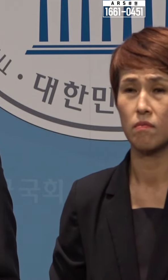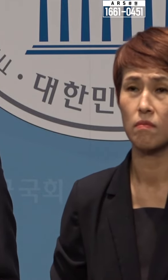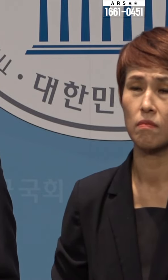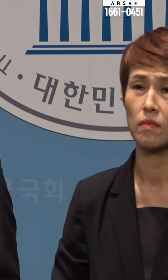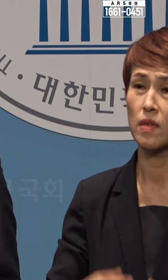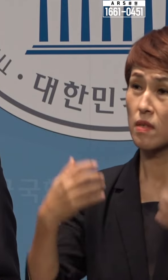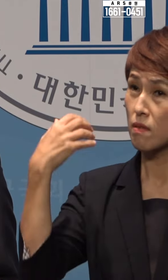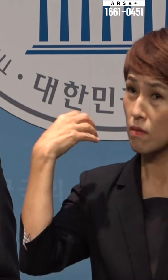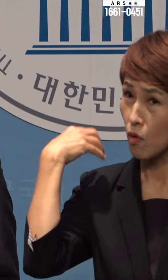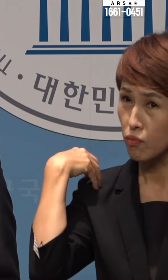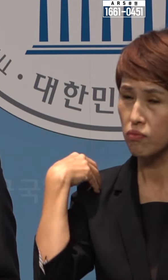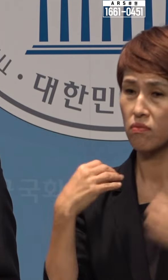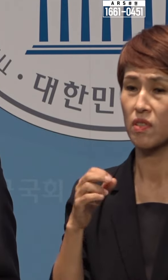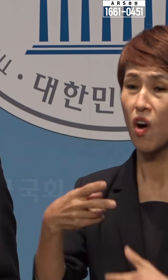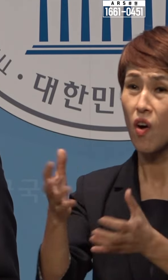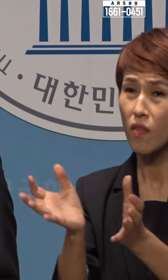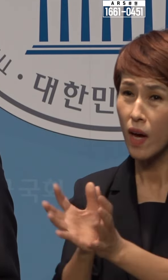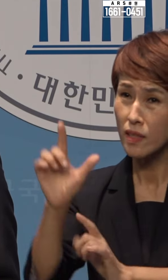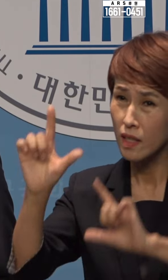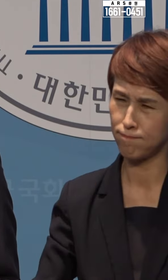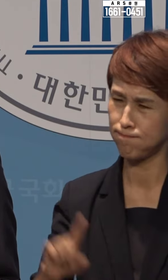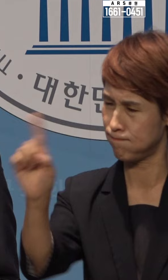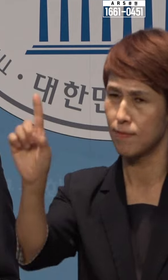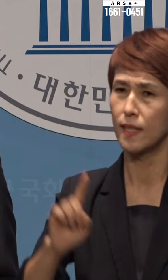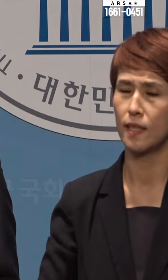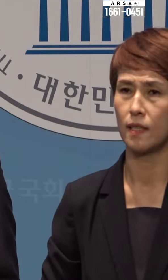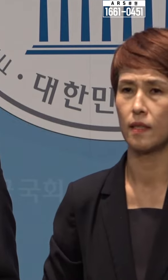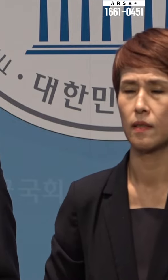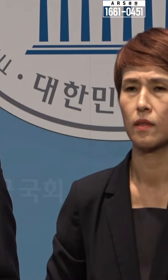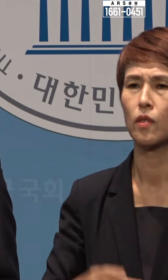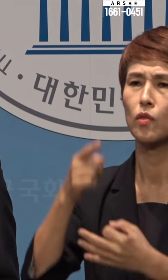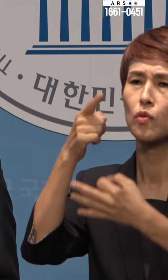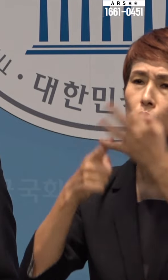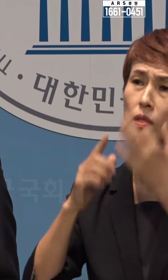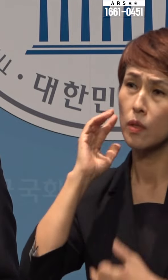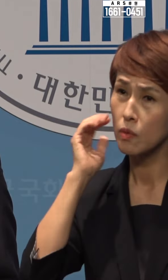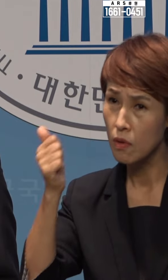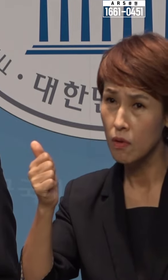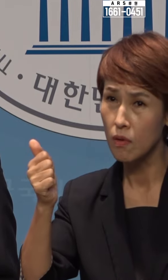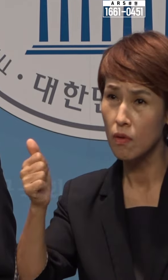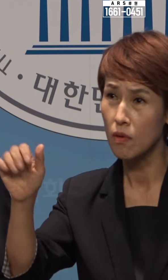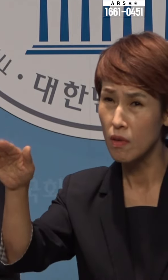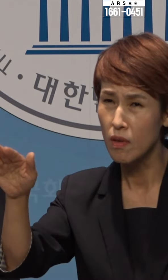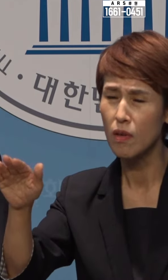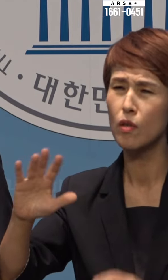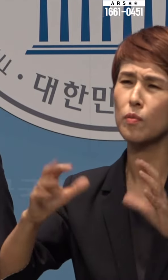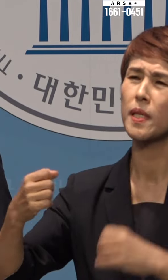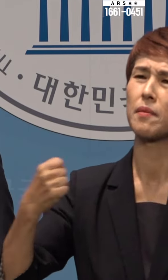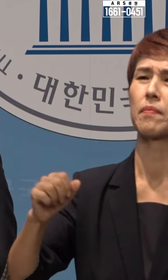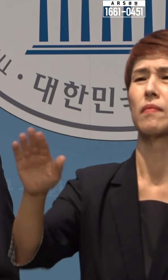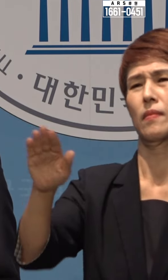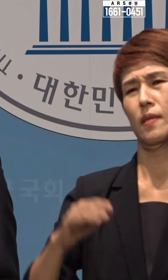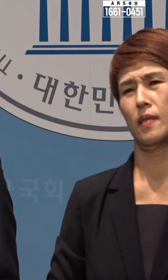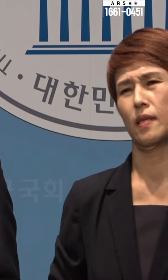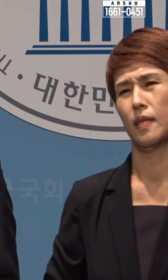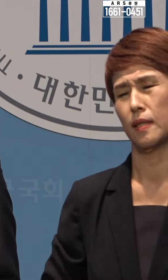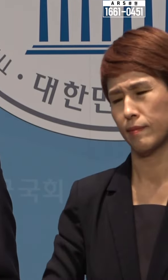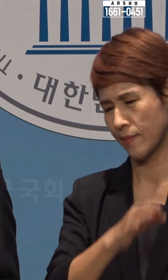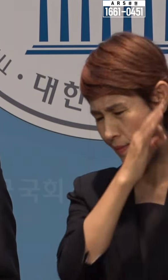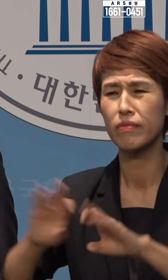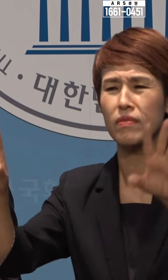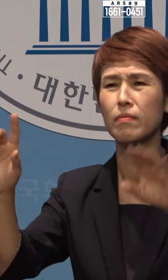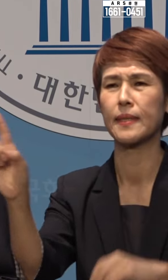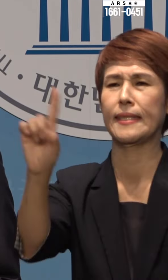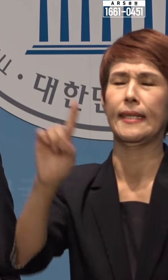정부와 여당의 자세입니다 윤석열 대통령과 국민의 힘은 부끄러운 줄